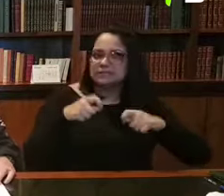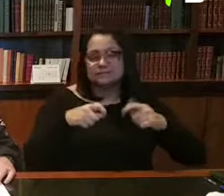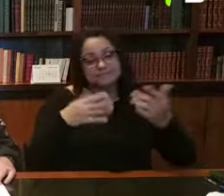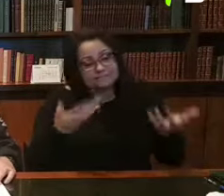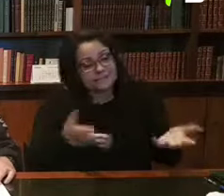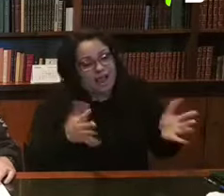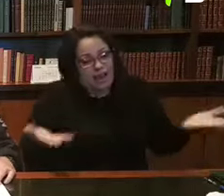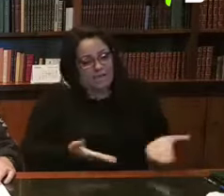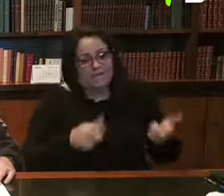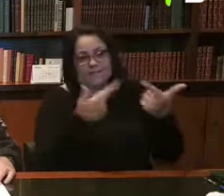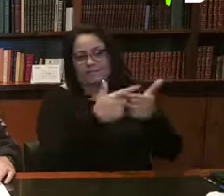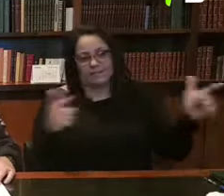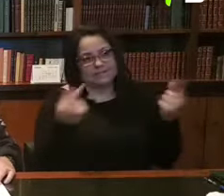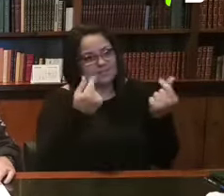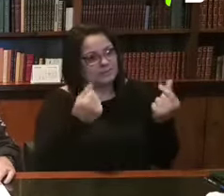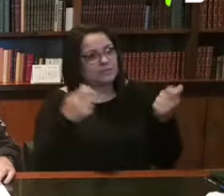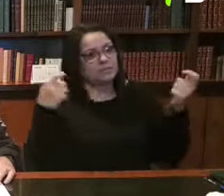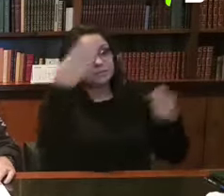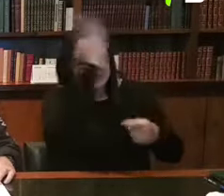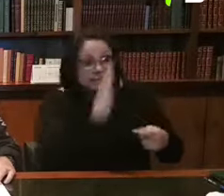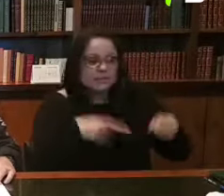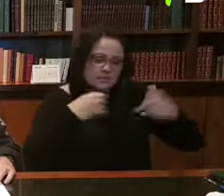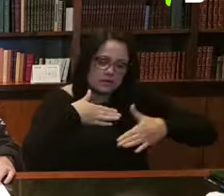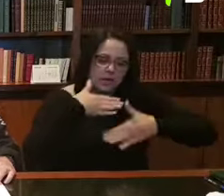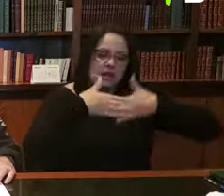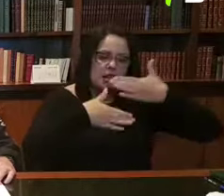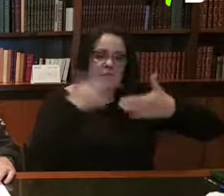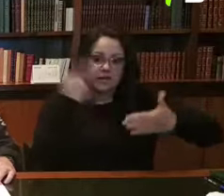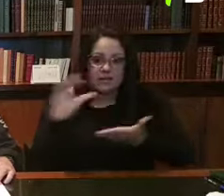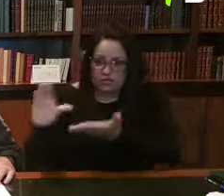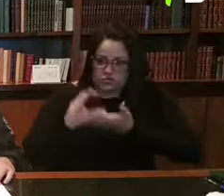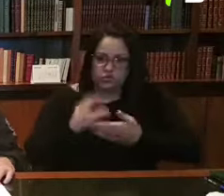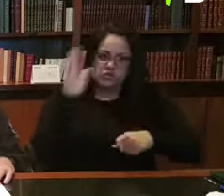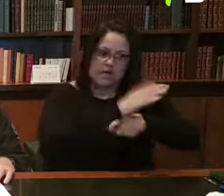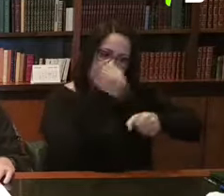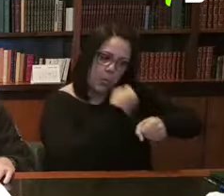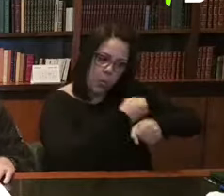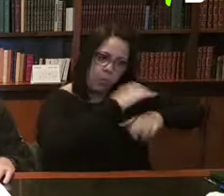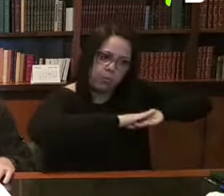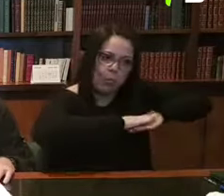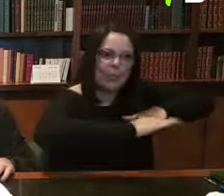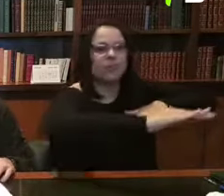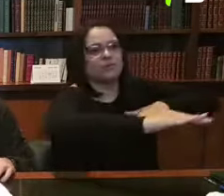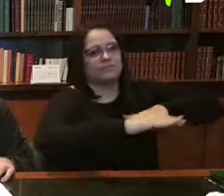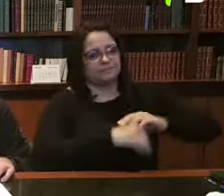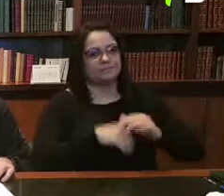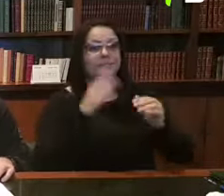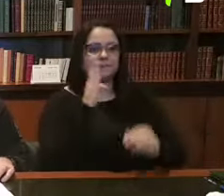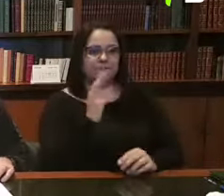não temos esse recurso aqui o brasil tem que crescer um pouquinho mais para a gente poder investir melhor no futuro então aberto